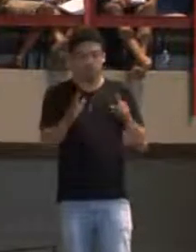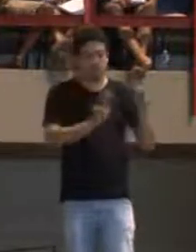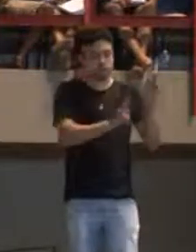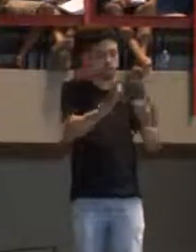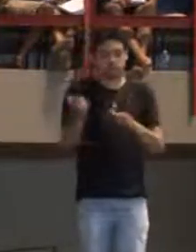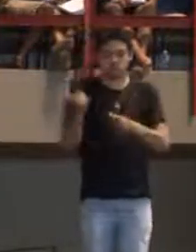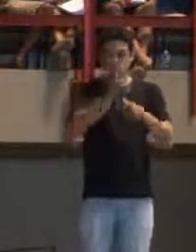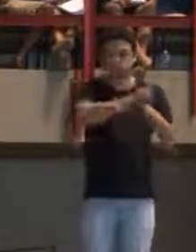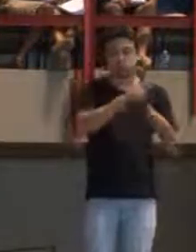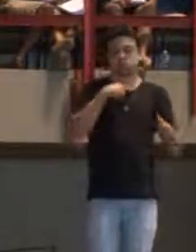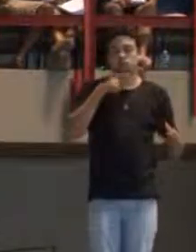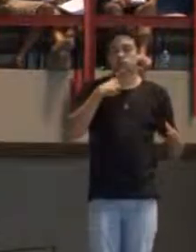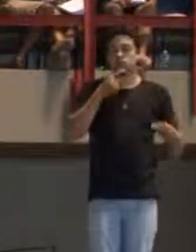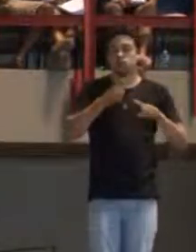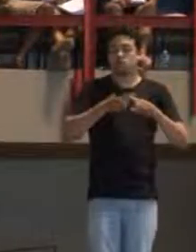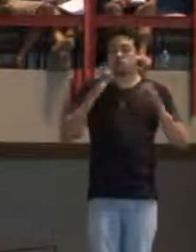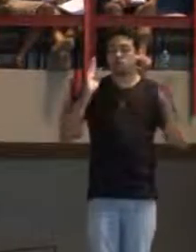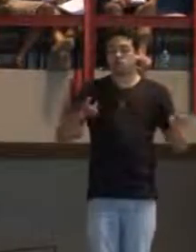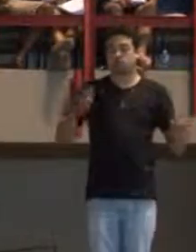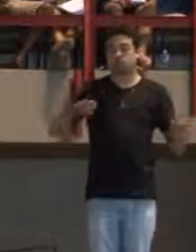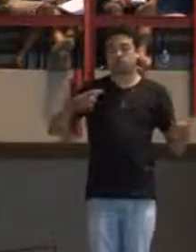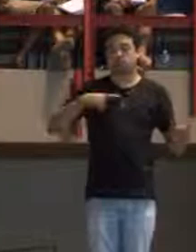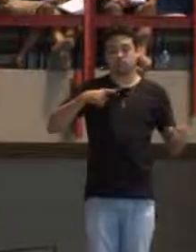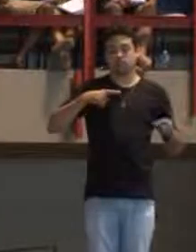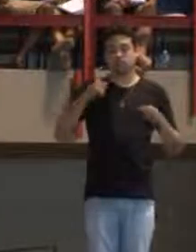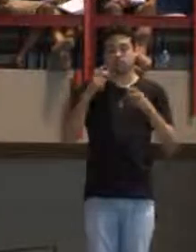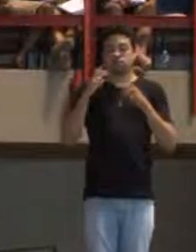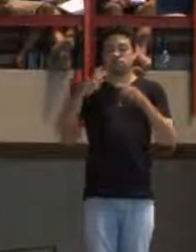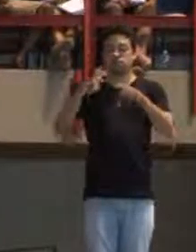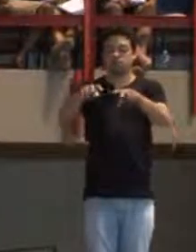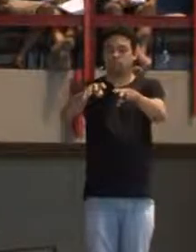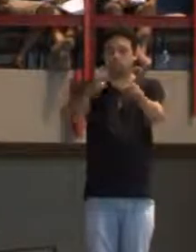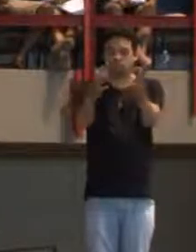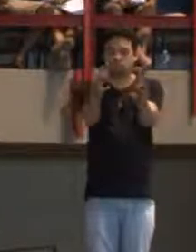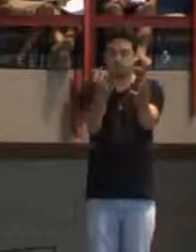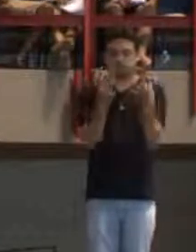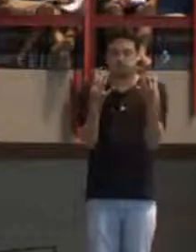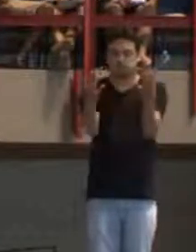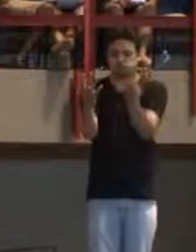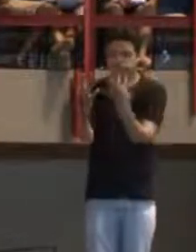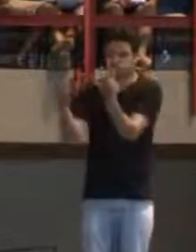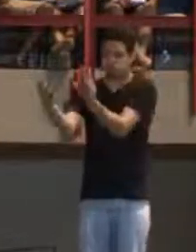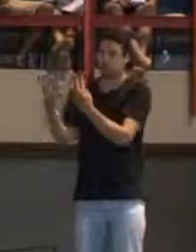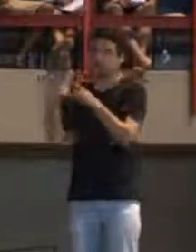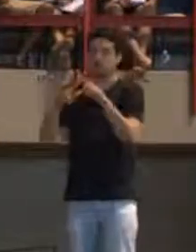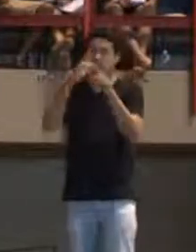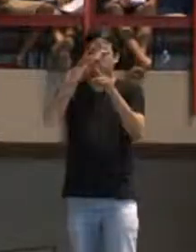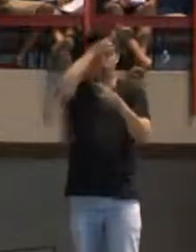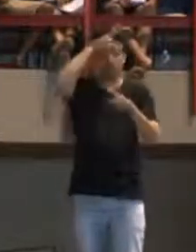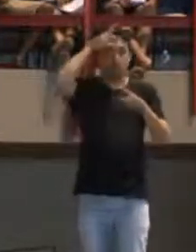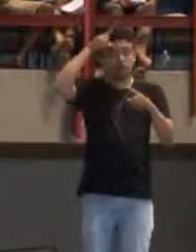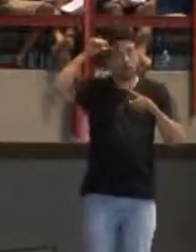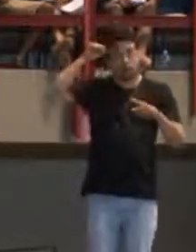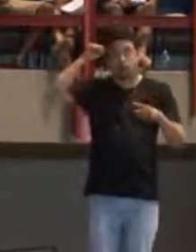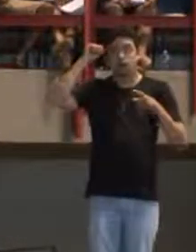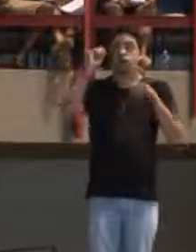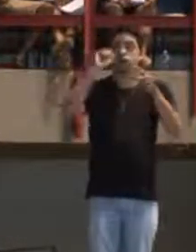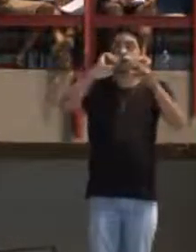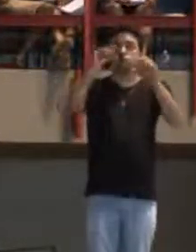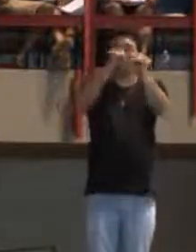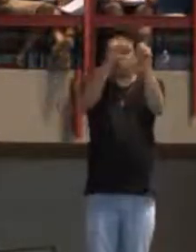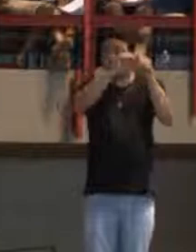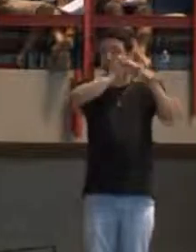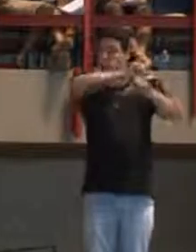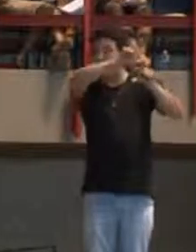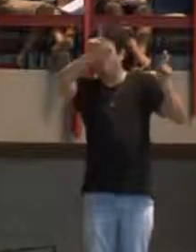do petróleo não dá, porque aí a gente teria que plantar extensas áreas de cana-de-açúcar, vamos destruir a Amazônia toda para plantar só cana-de-açúcar.